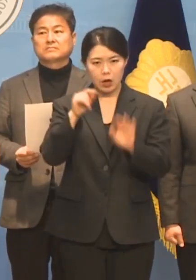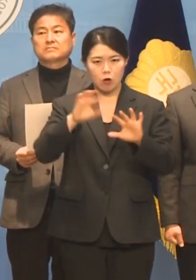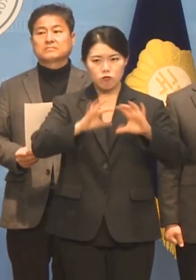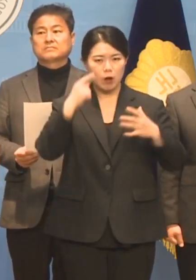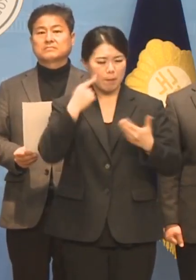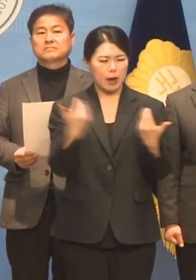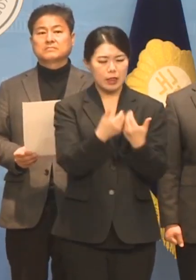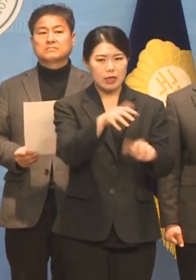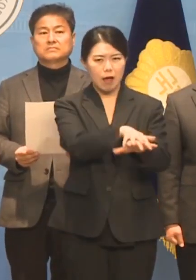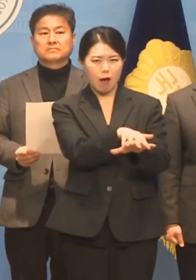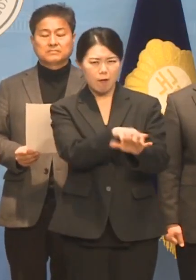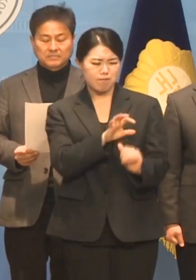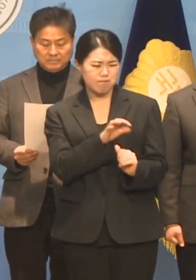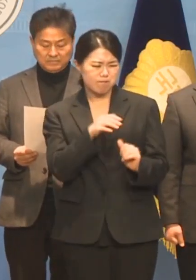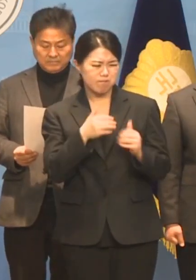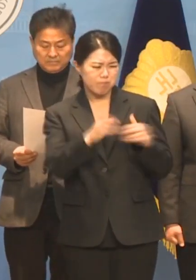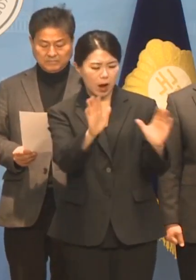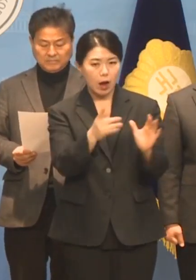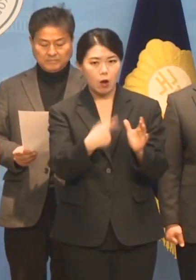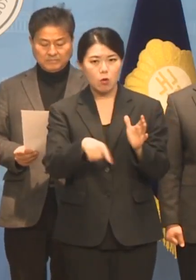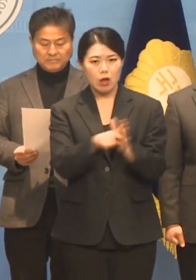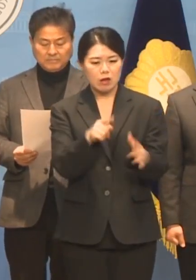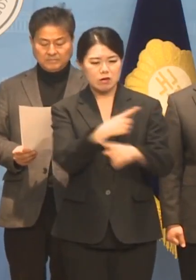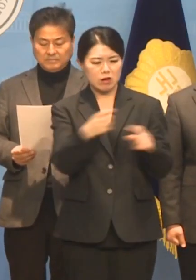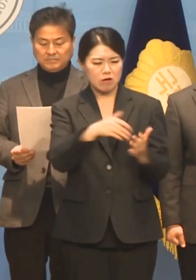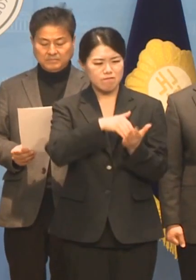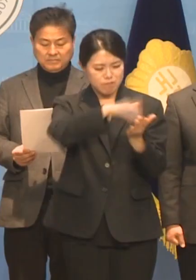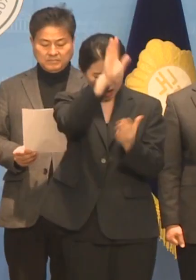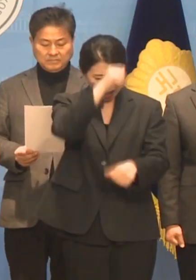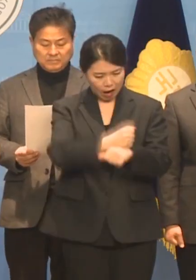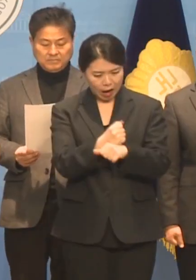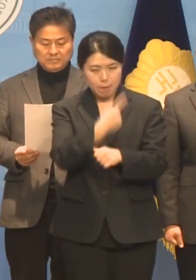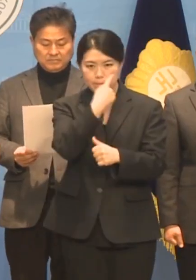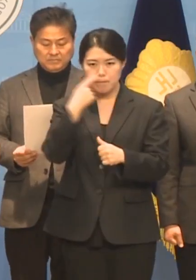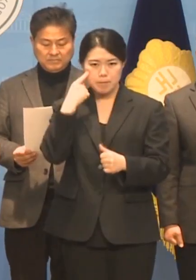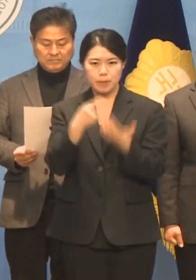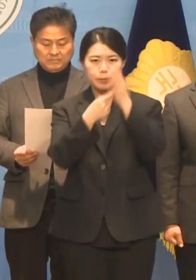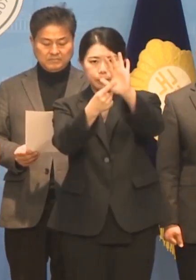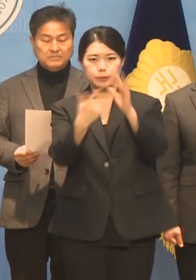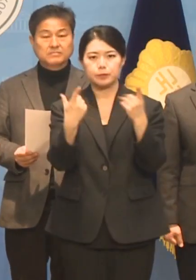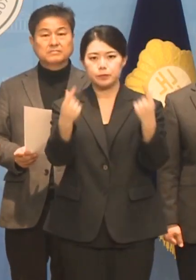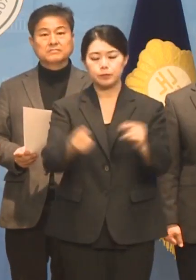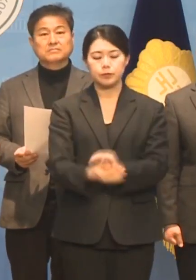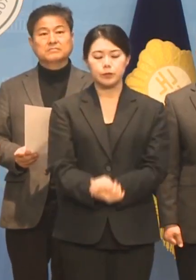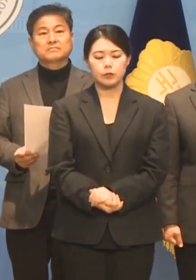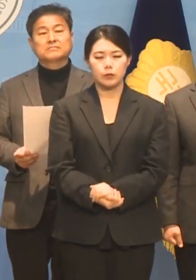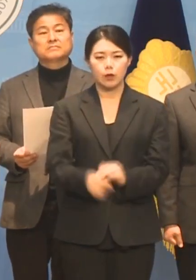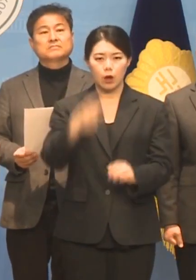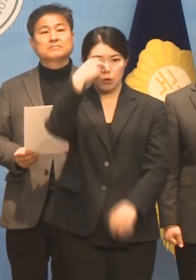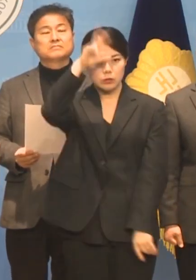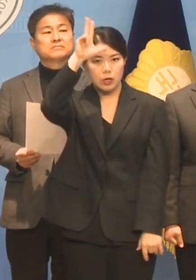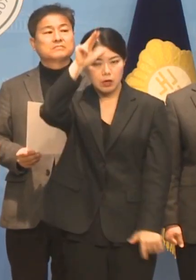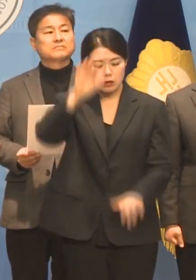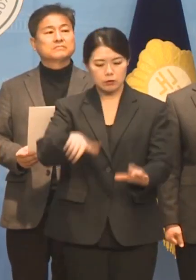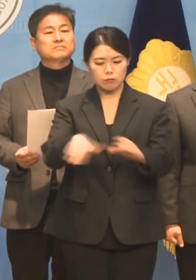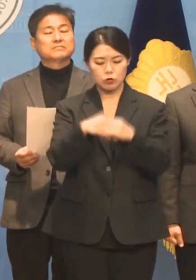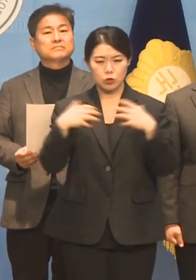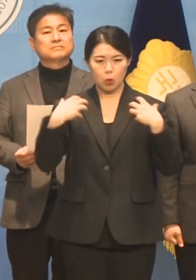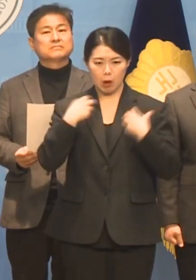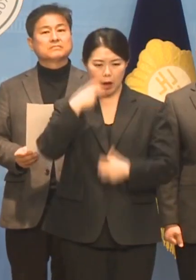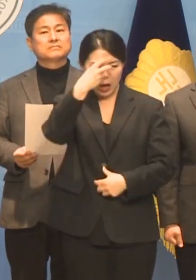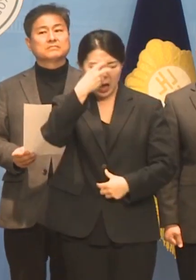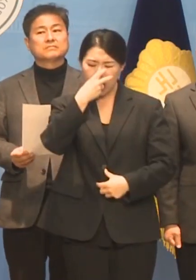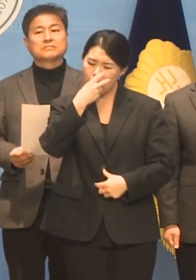시초가 검찰권을 동원한 정적 제거였음을 증명하고 있습니다. 검찰은 문재인 정권 수사에 소득이